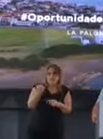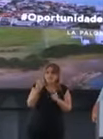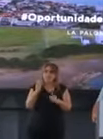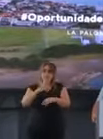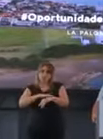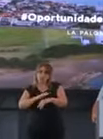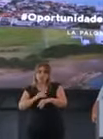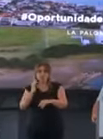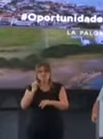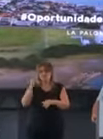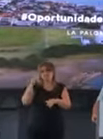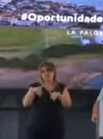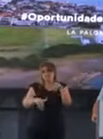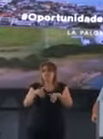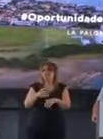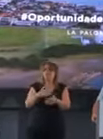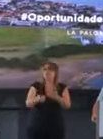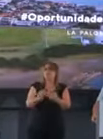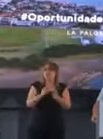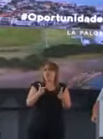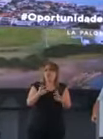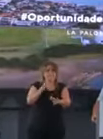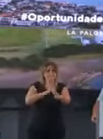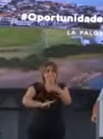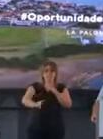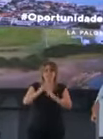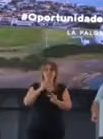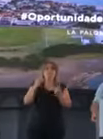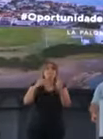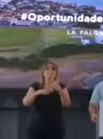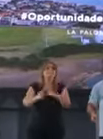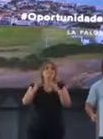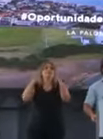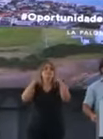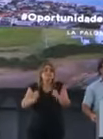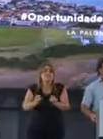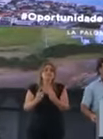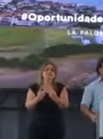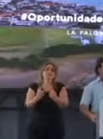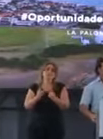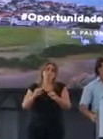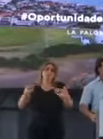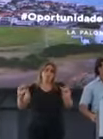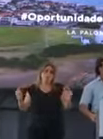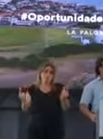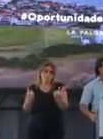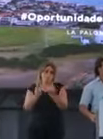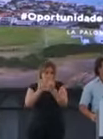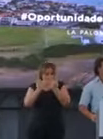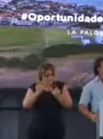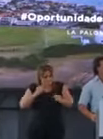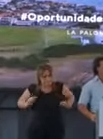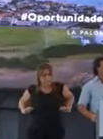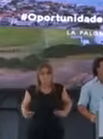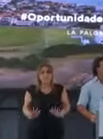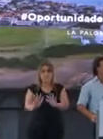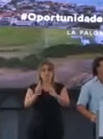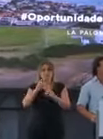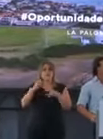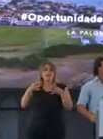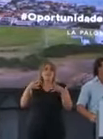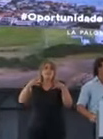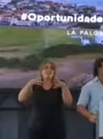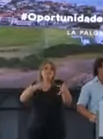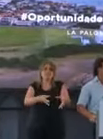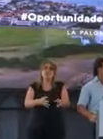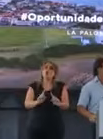electoral. No tenemos la respuesta. Pero sí era necesario. La preparación para este desafío